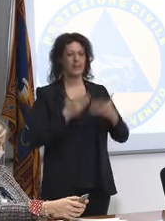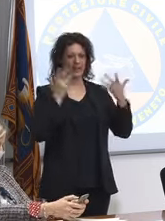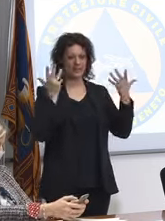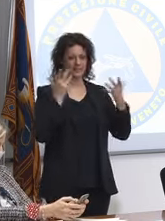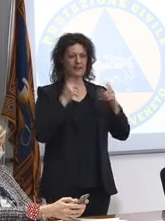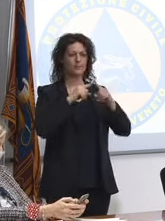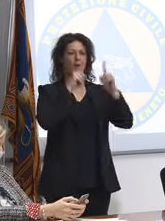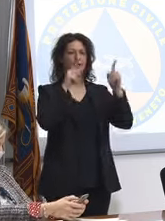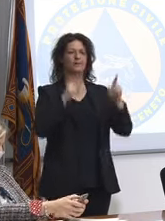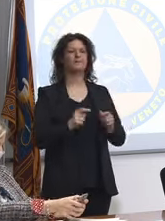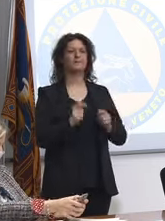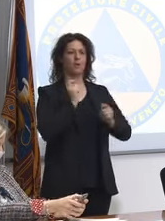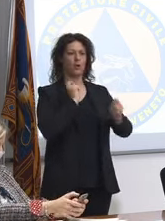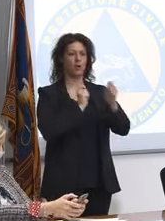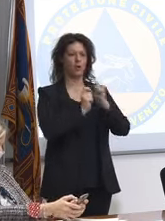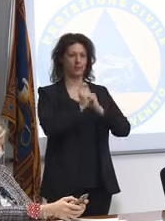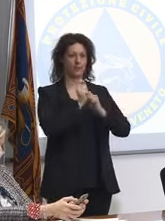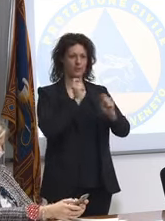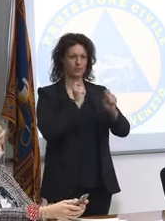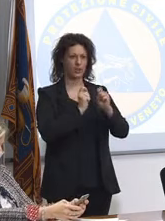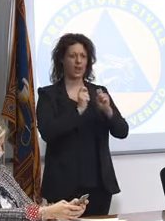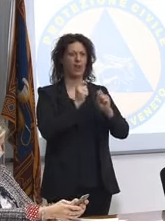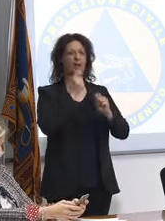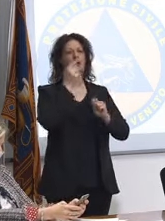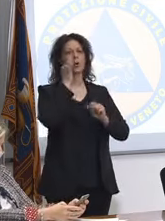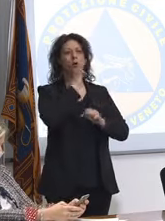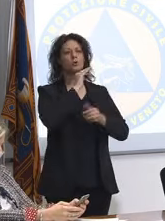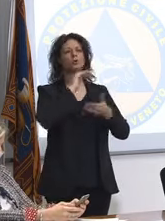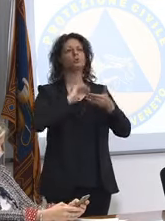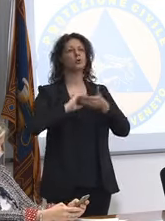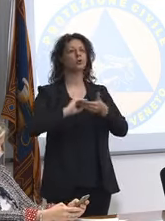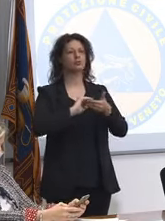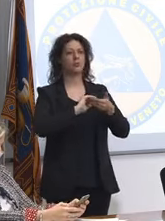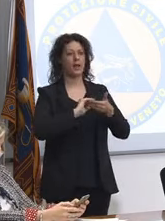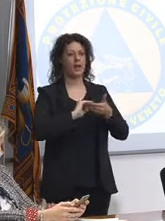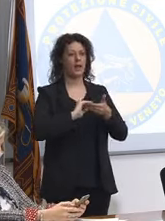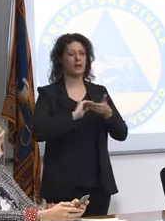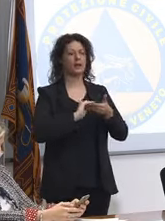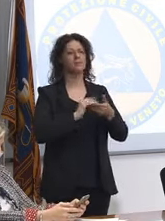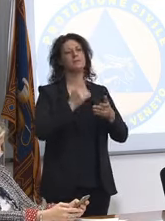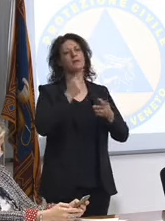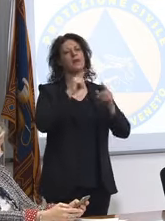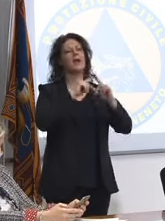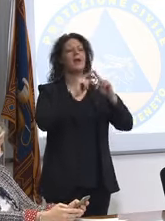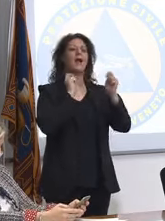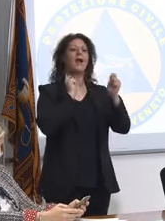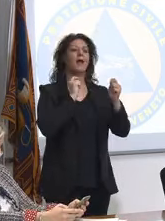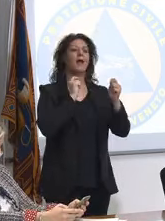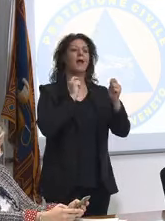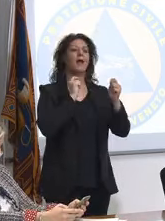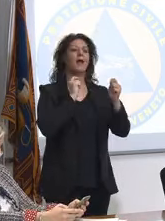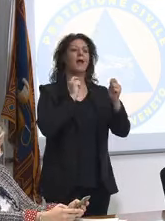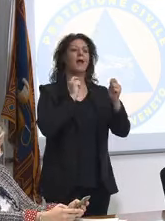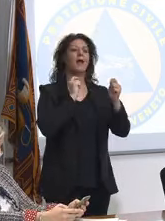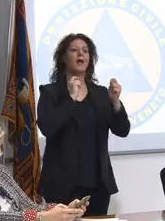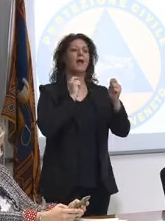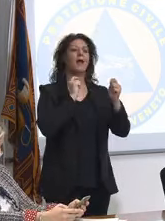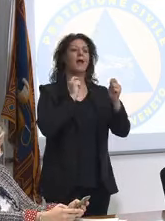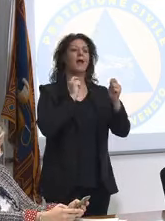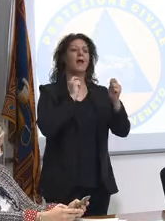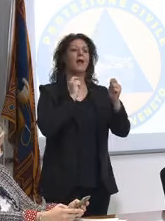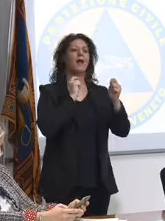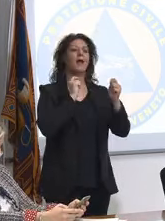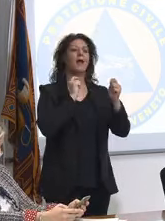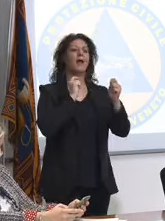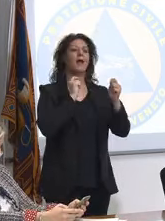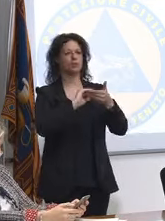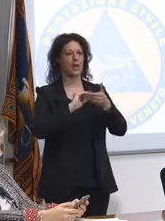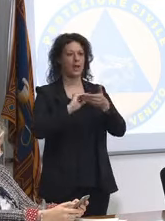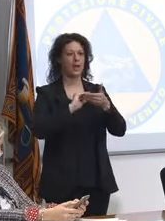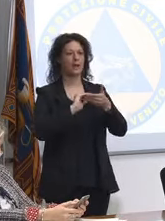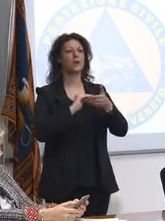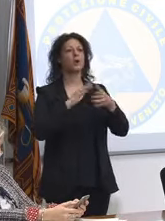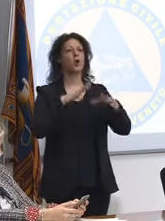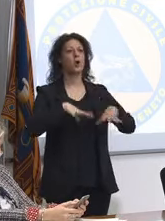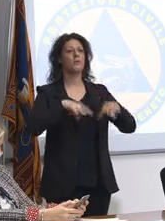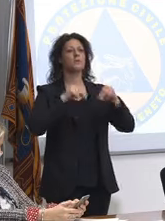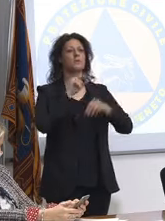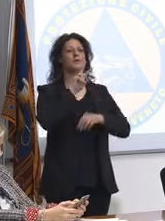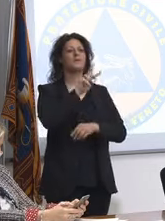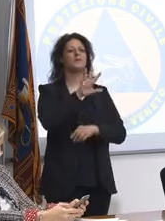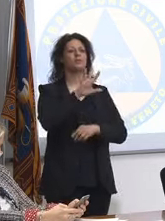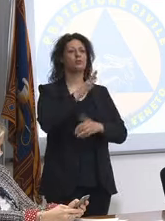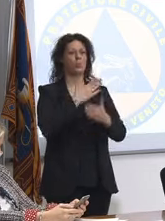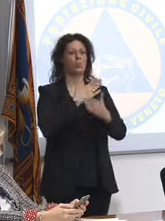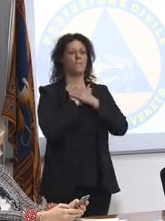commerciali e sociali, o meglio attività economiche e sociali, scusate, ho letto male io, dal 25 maggio, cioè dal